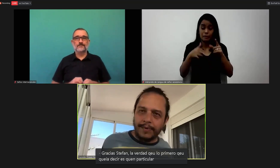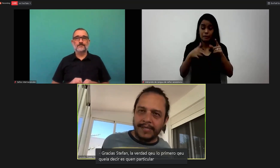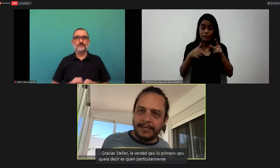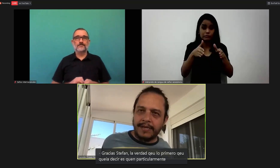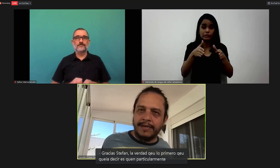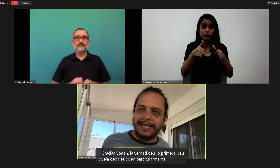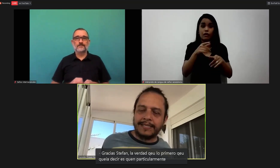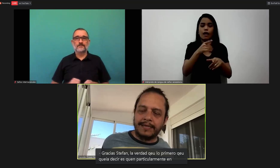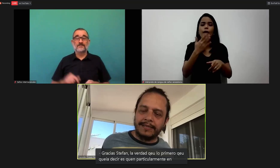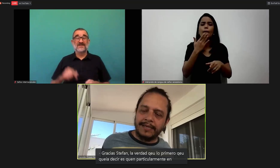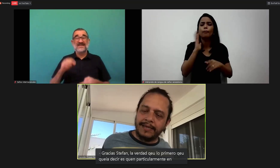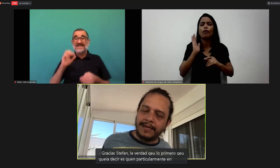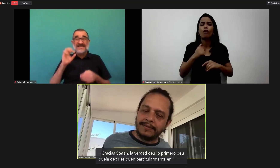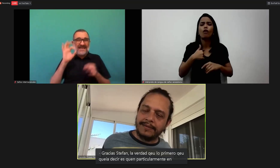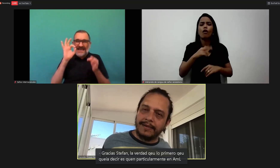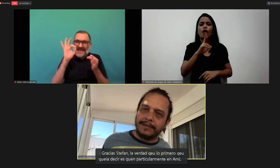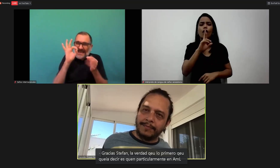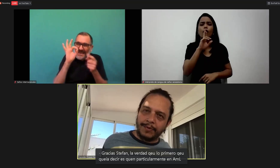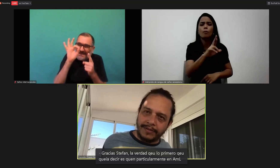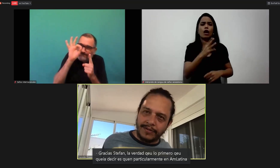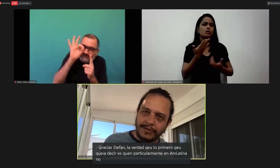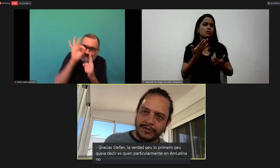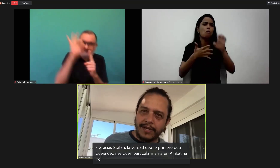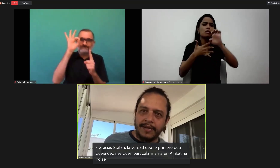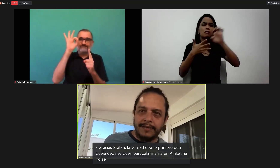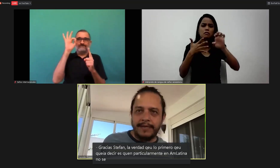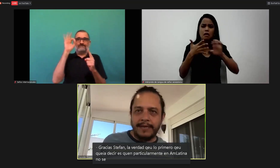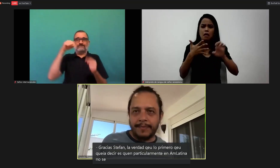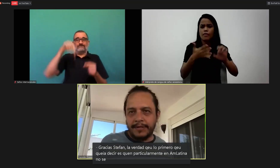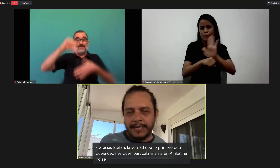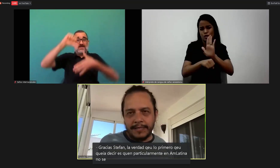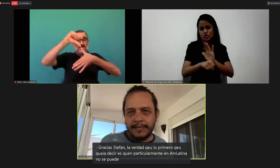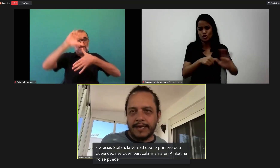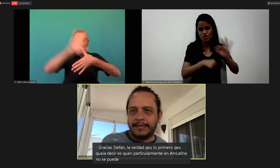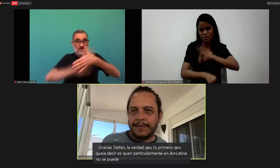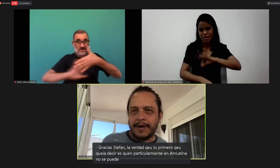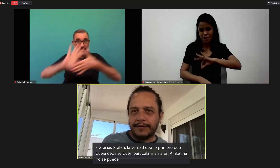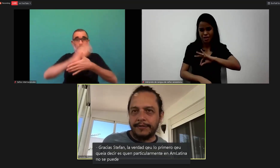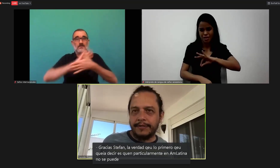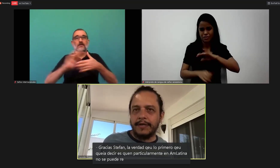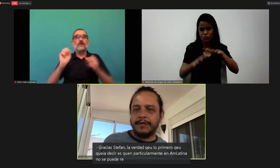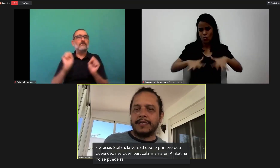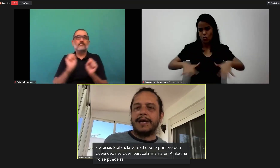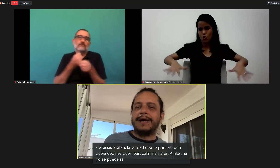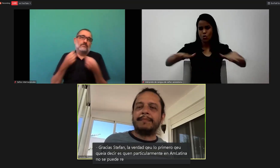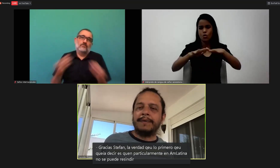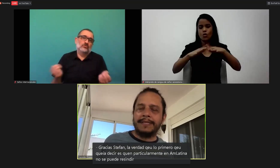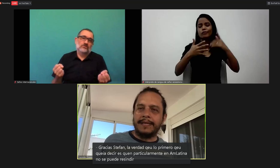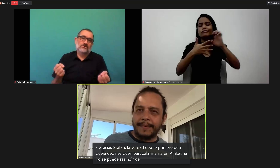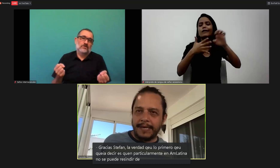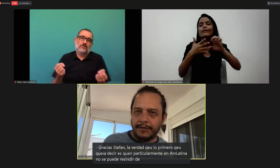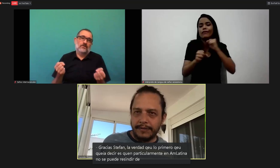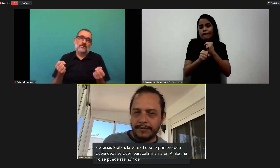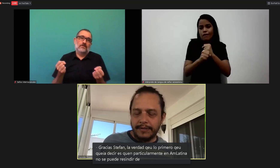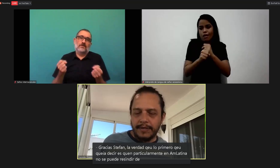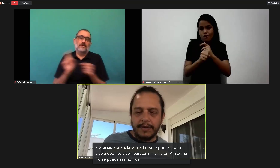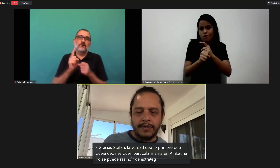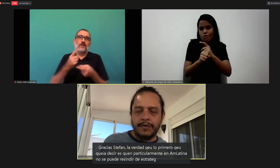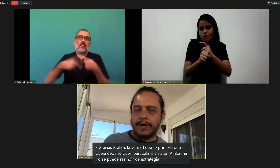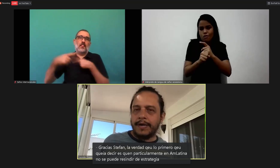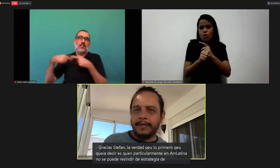la respuesta las estrategias de protección social y la estrategia de trabajo. O sea, ambas van de la